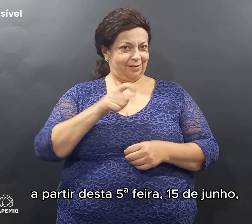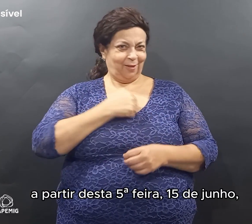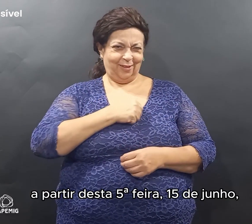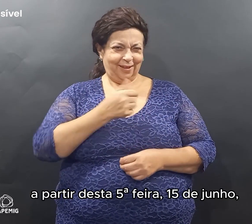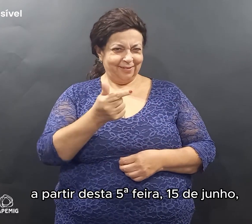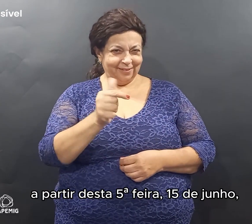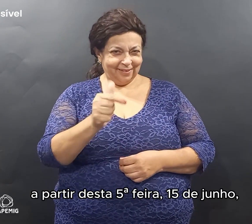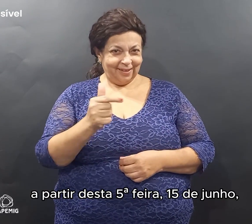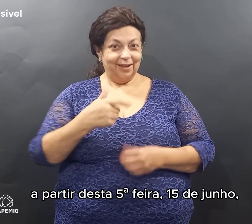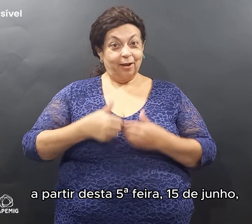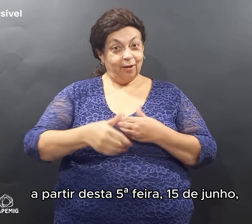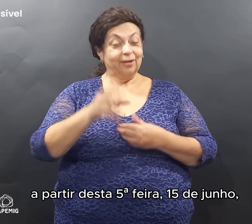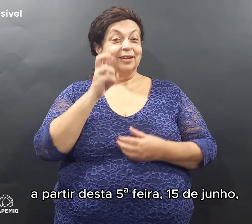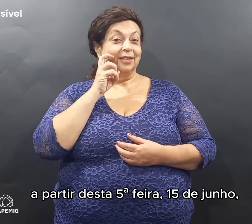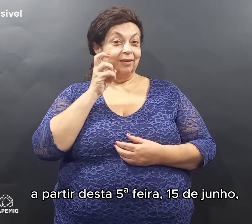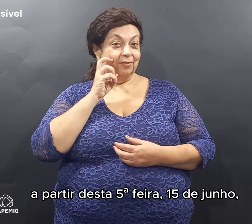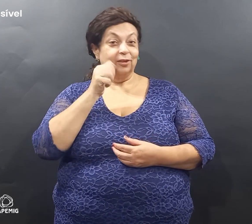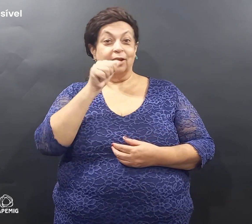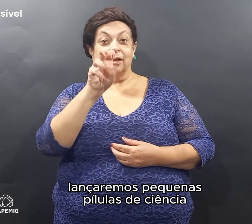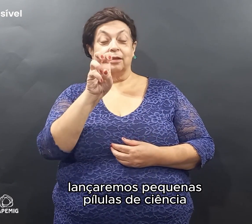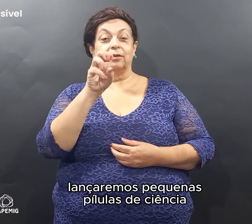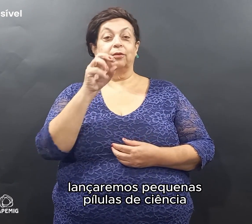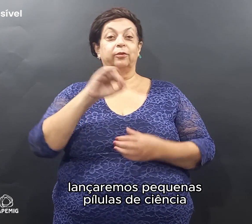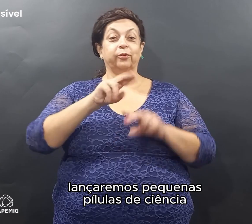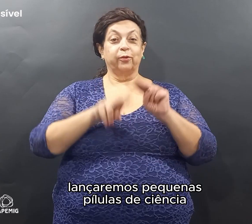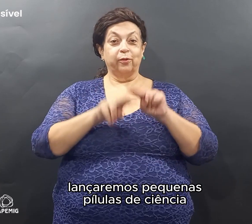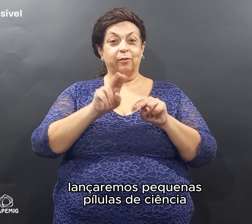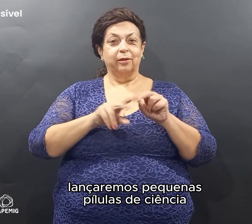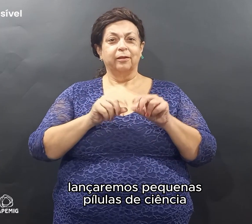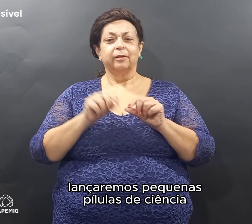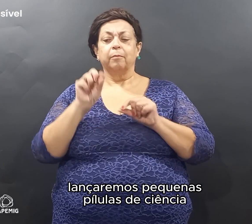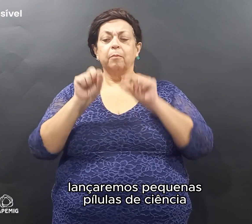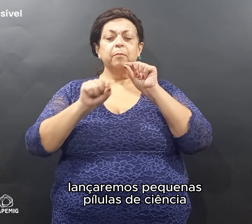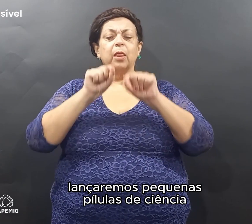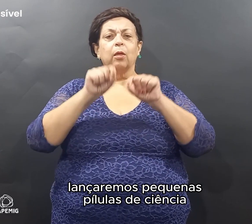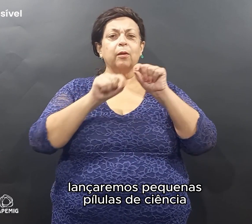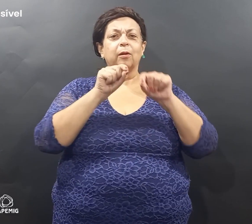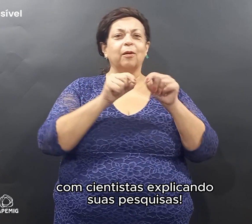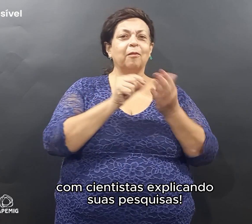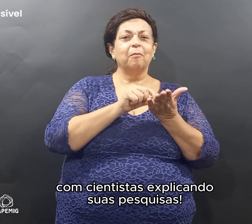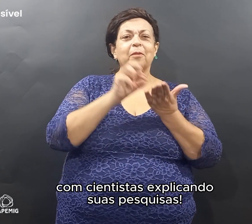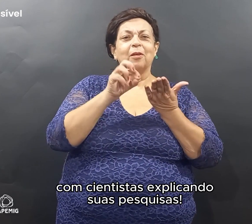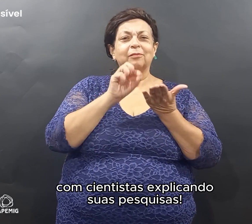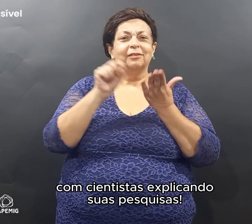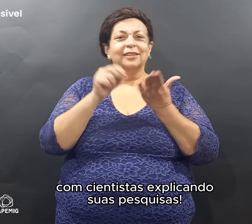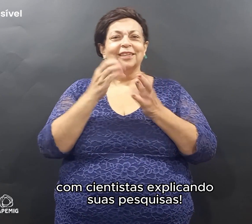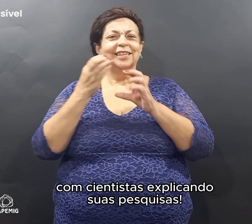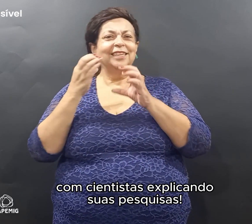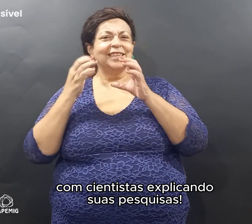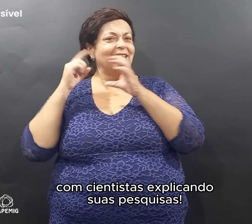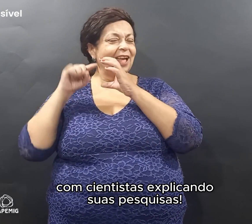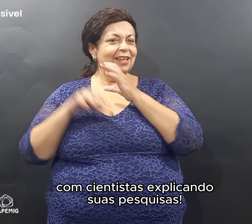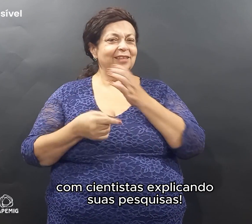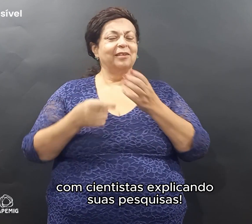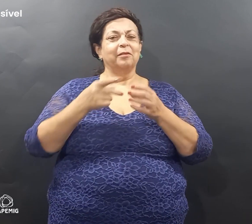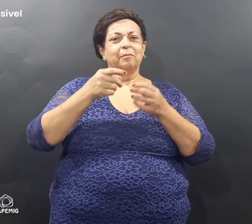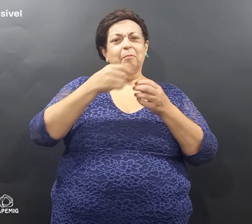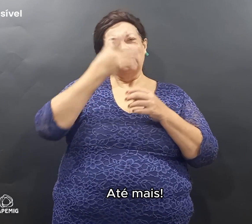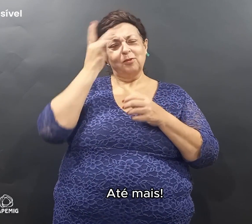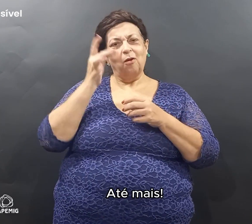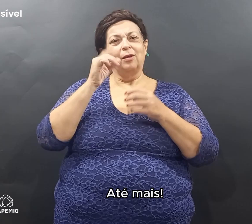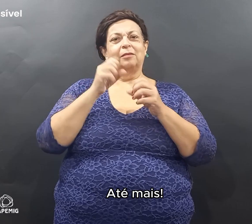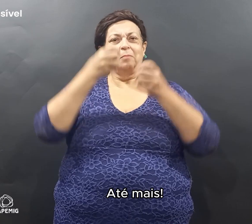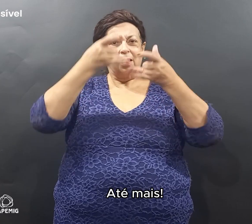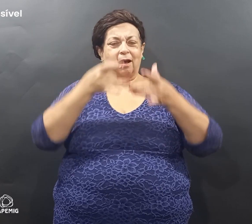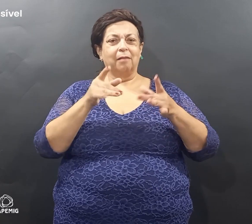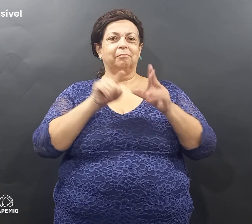a partir dessa quinta-feira, 15 de junho, lançaremos pequenas pílulas de ciência com cientistas explicando suas pesquisas.